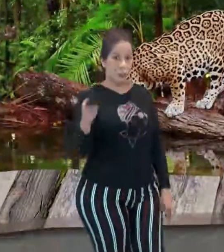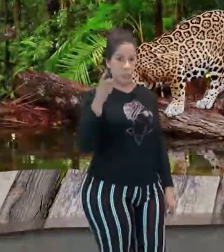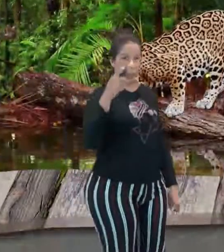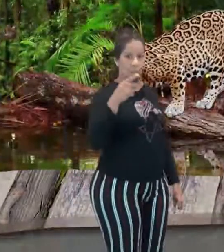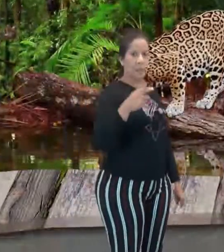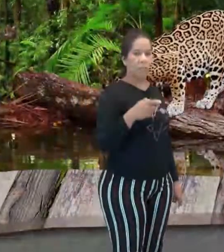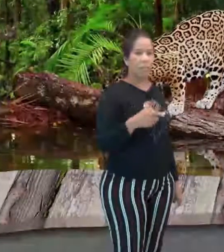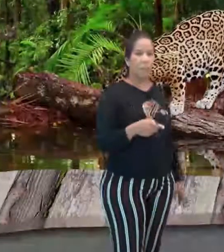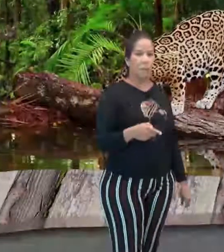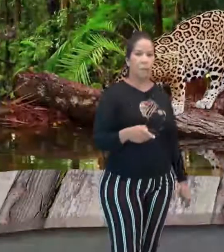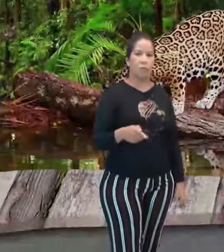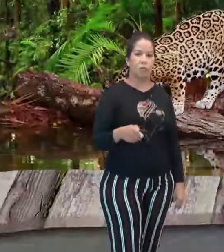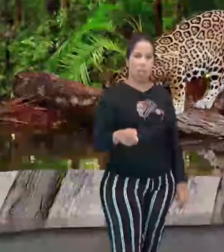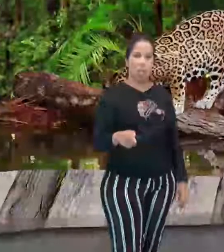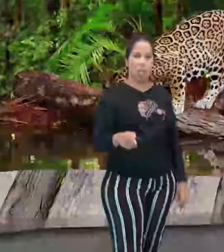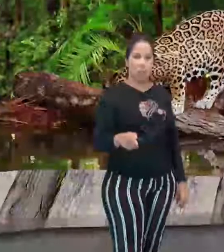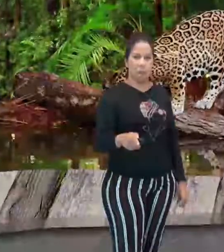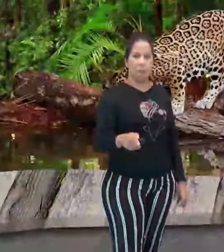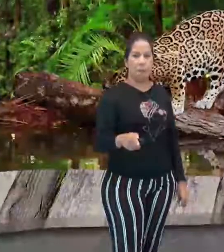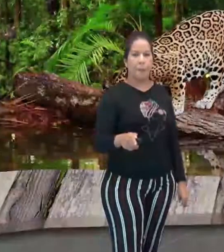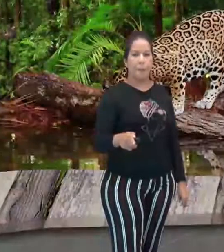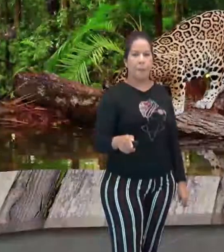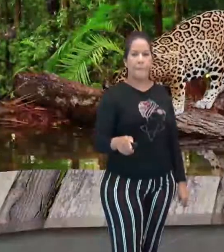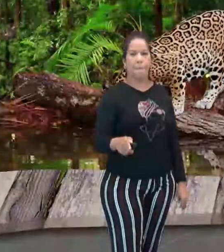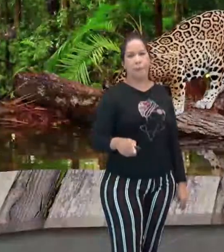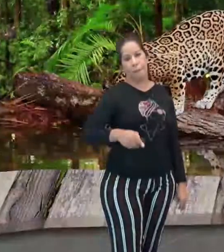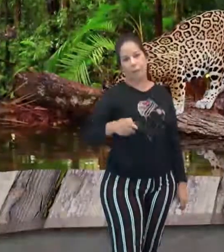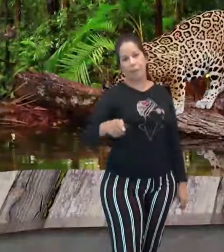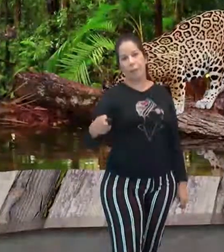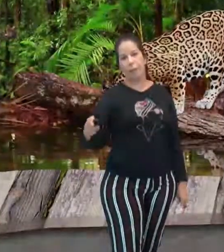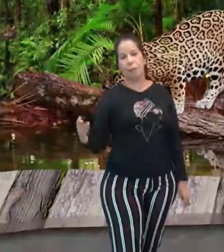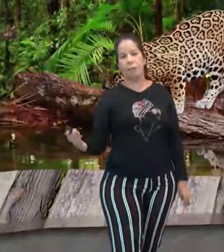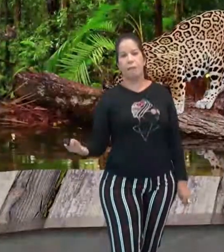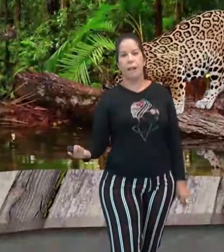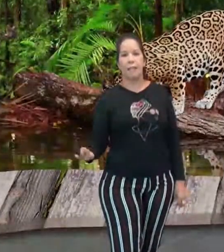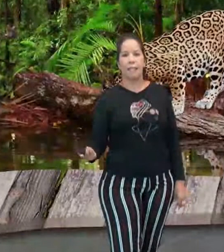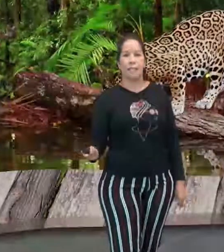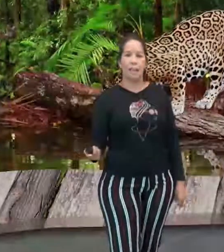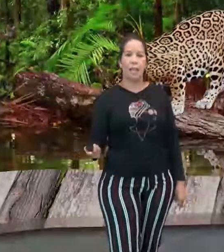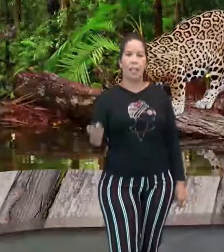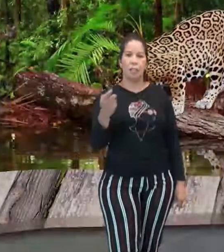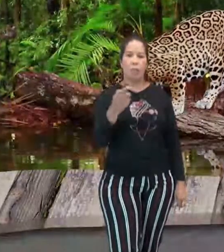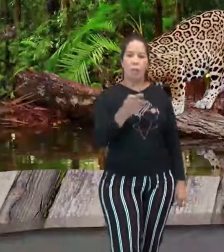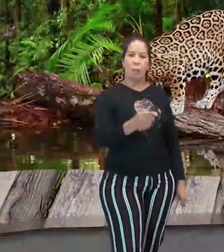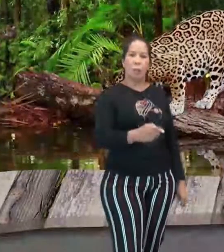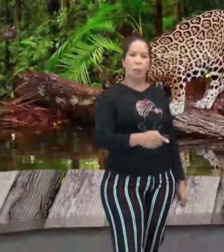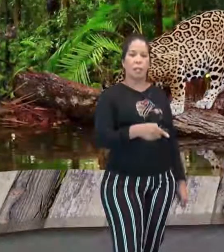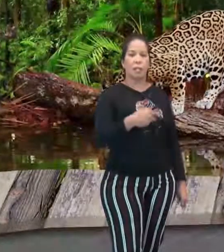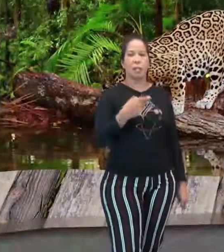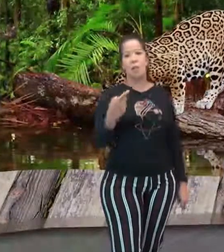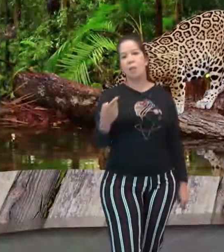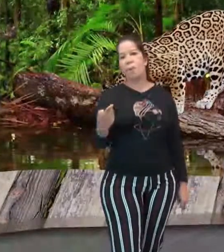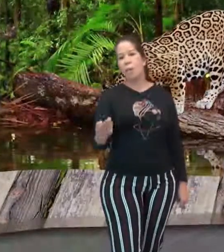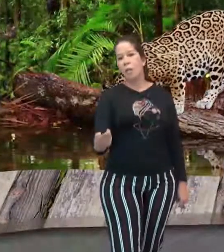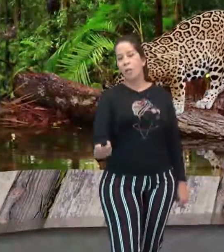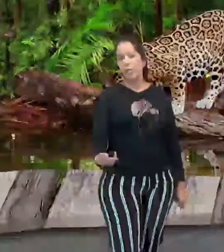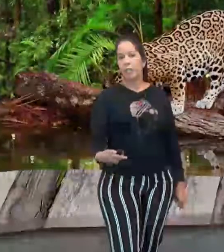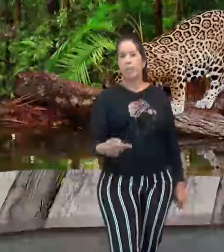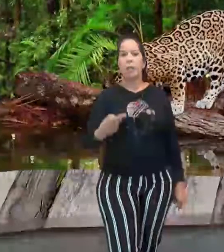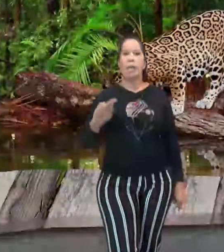e especificamente da espermatogênese? Né? Que vai passar pelas 4 fases lá de